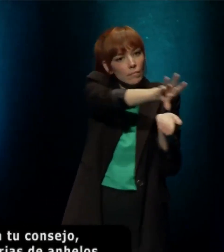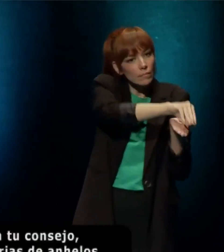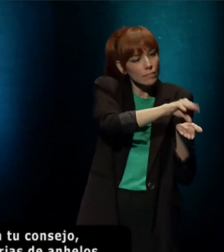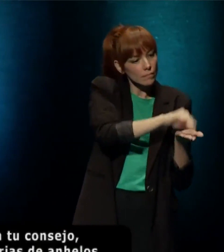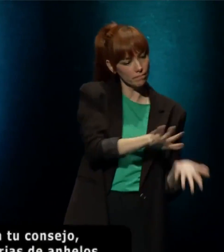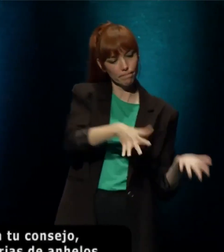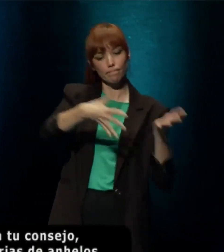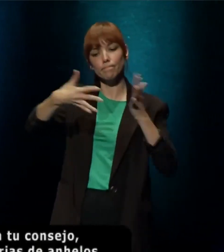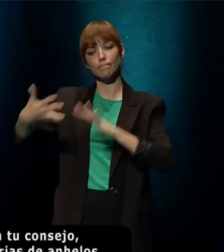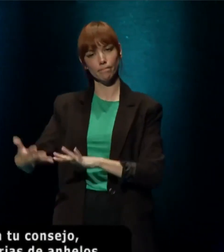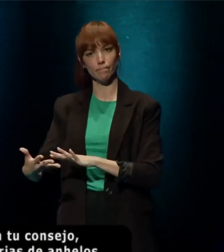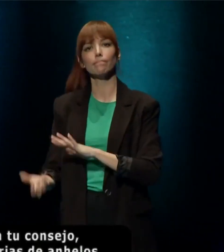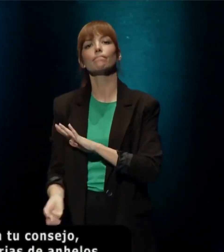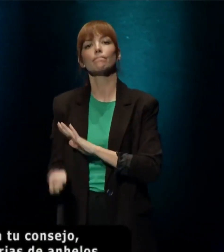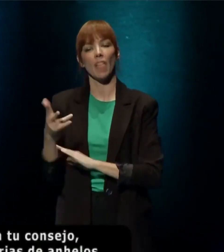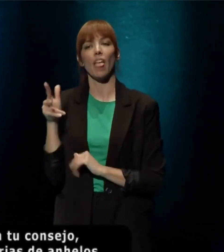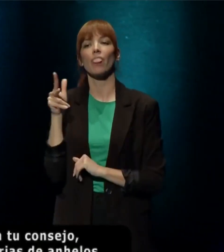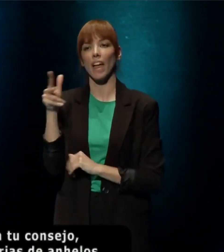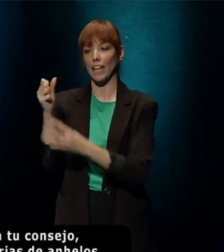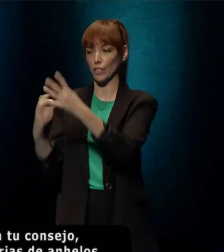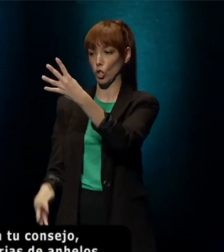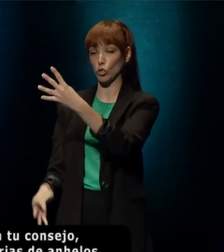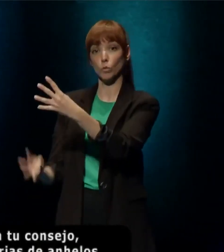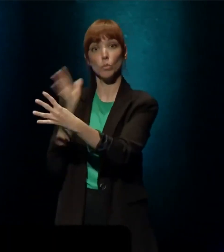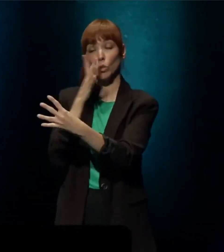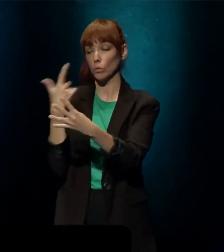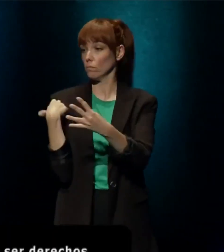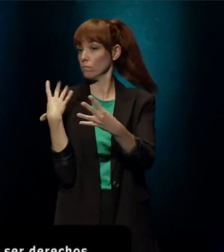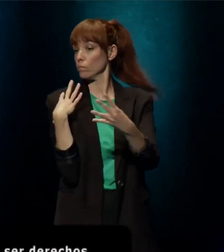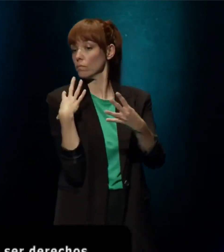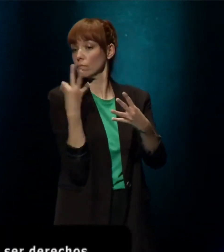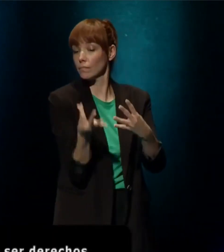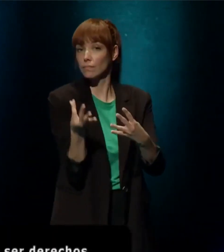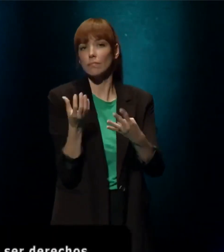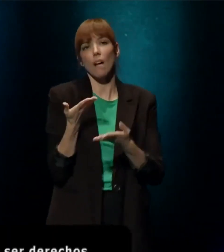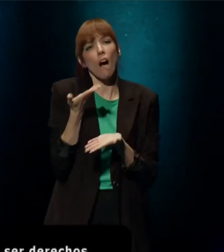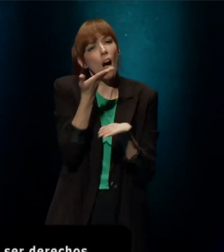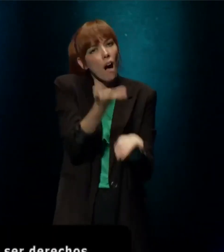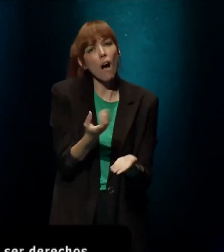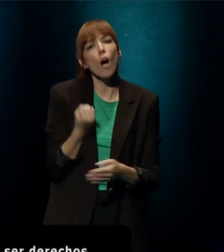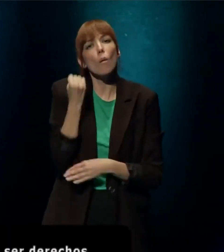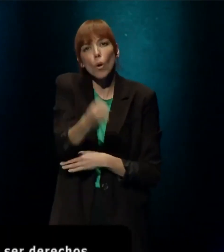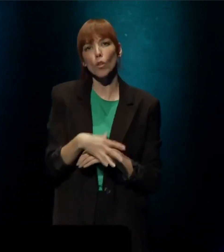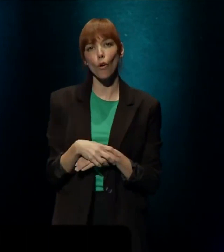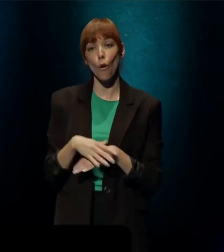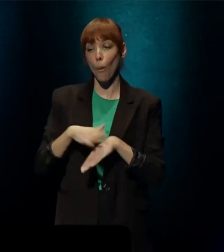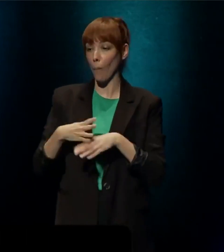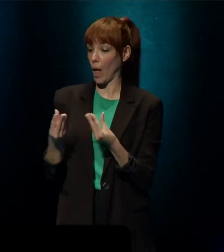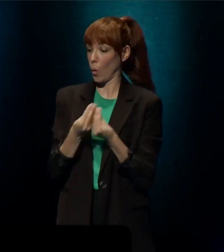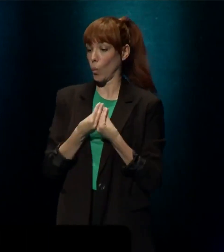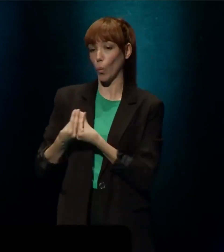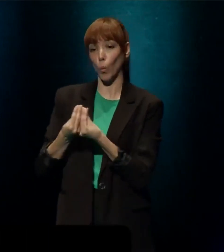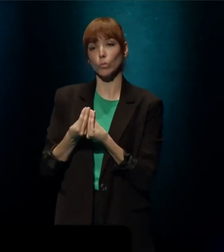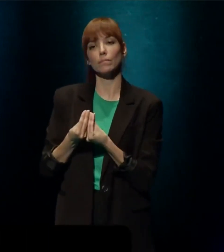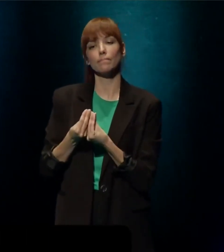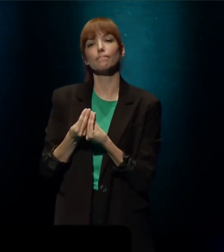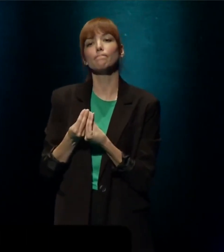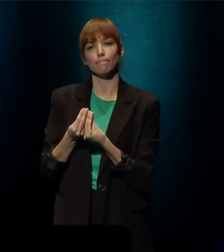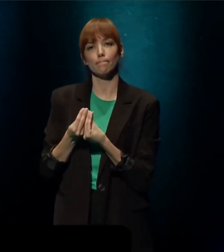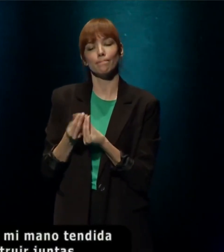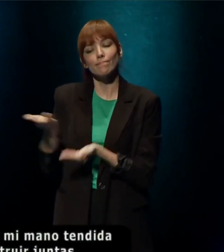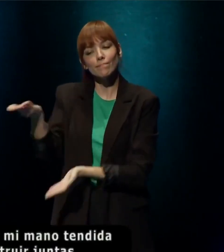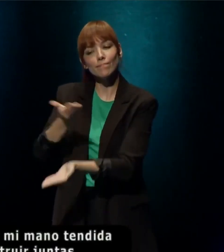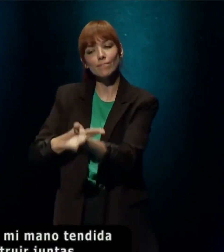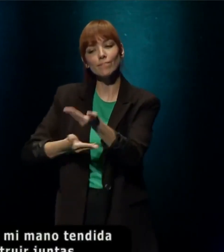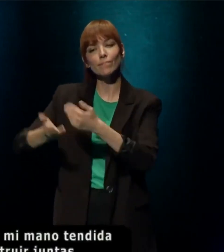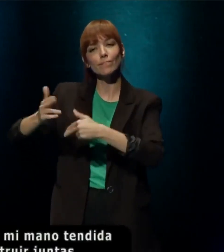Y para eso tenéis mi mano tendida para construir juntas un país donde las